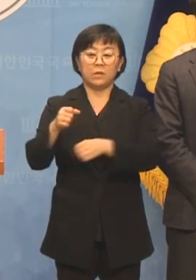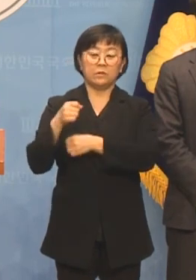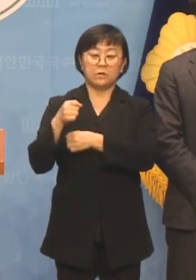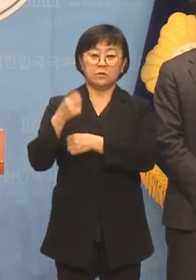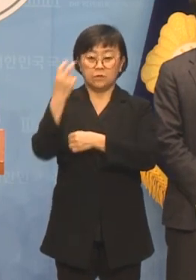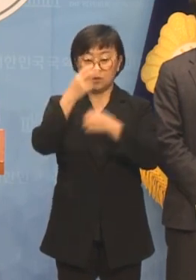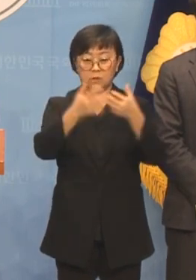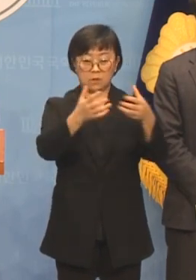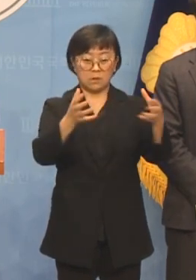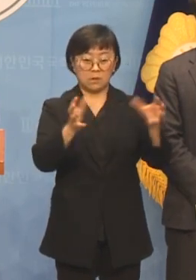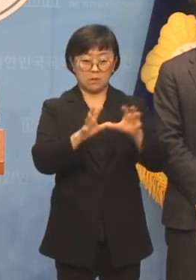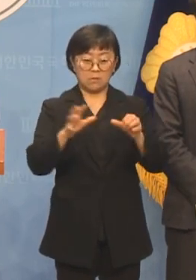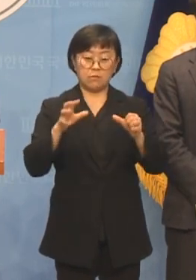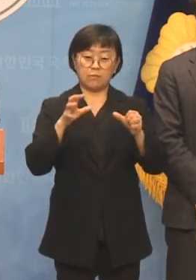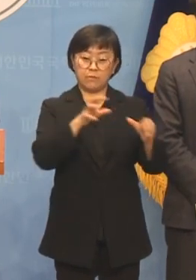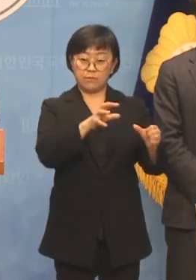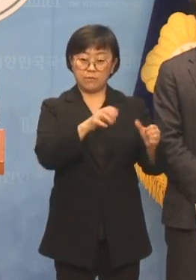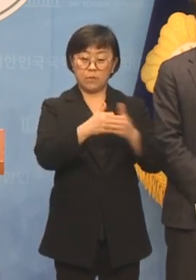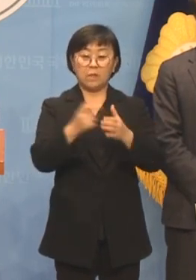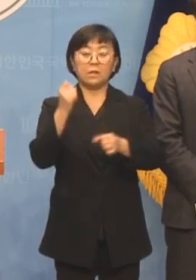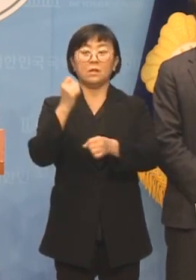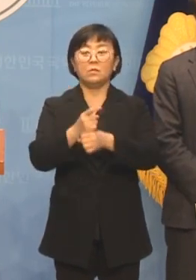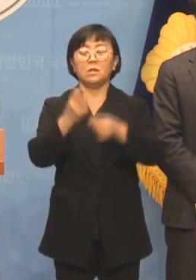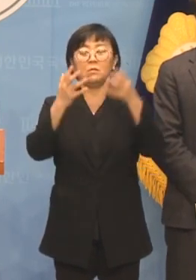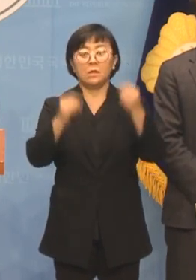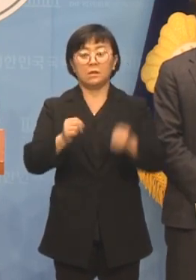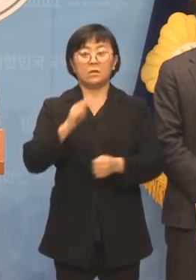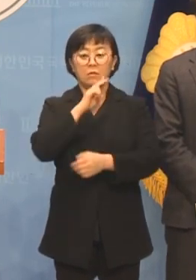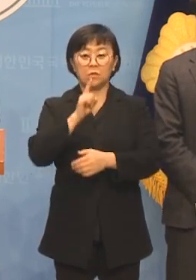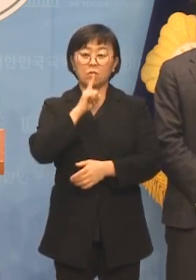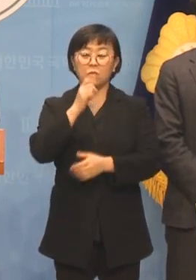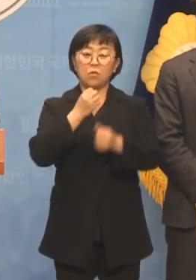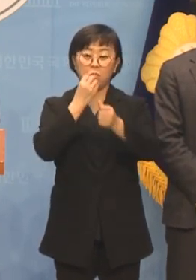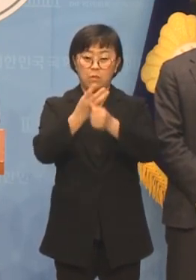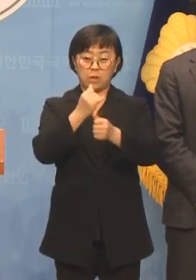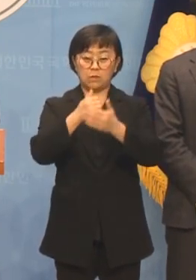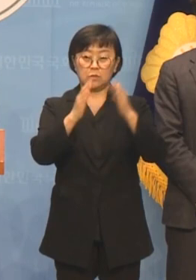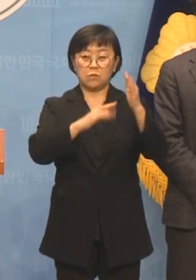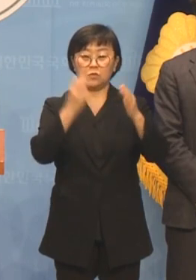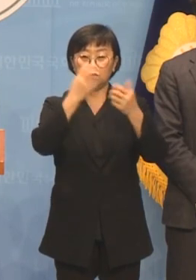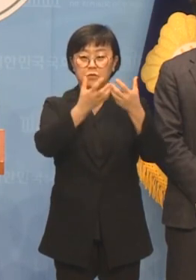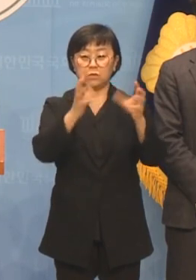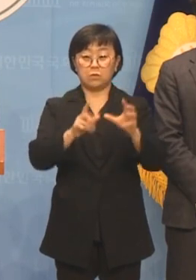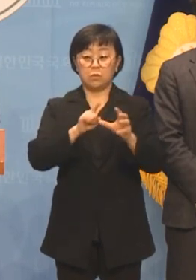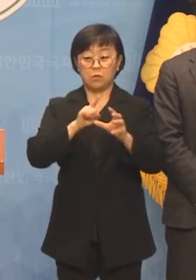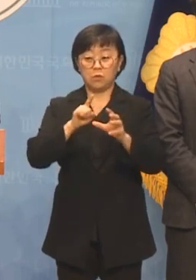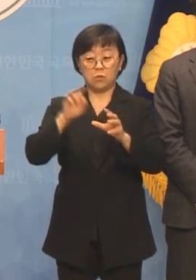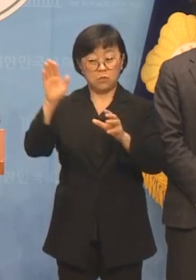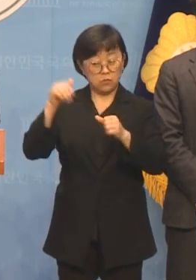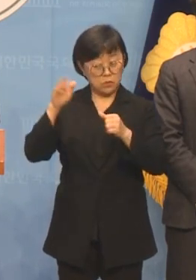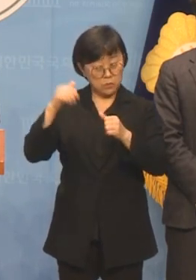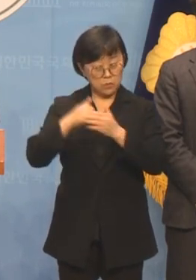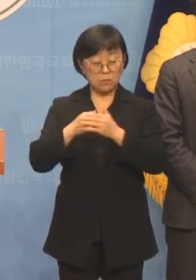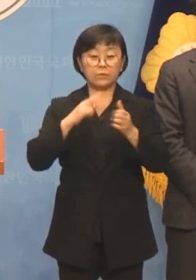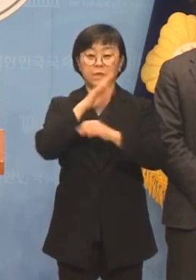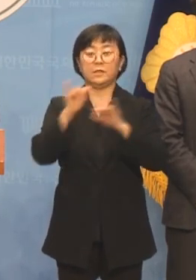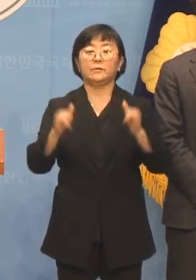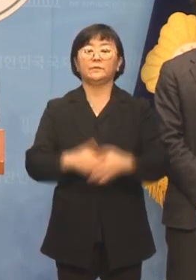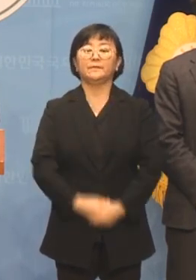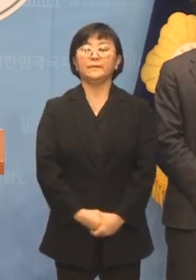수사단에 대한 외압 행사 등 이미 수많은 혐의로 고발당해 공수처로부터 수사를 받고 있는